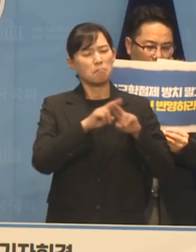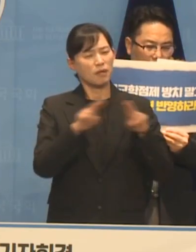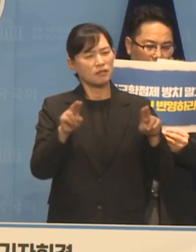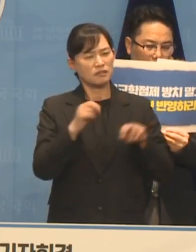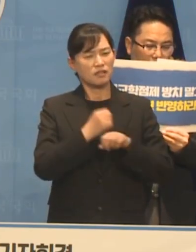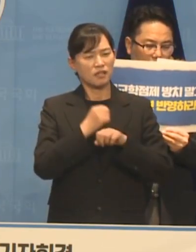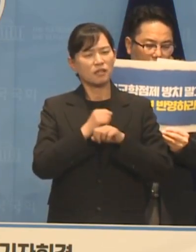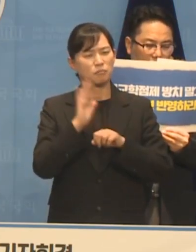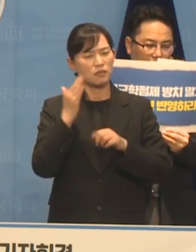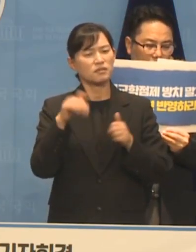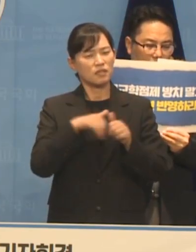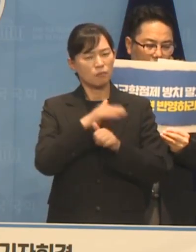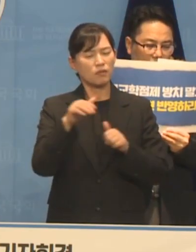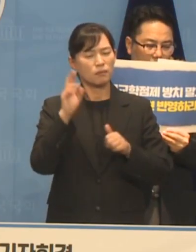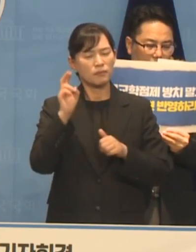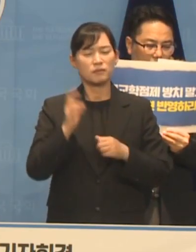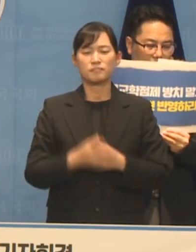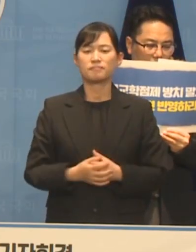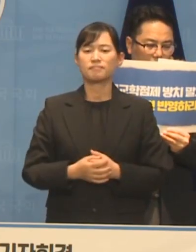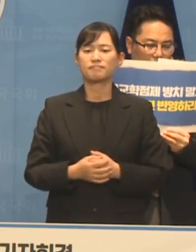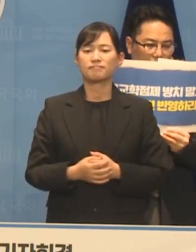수밖에 없는 상황으로 갈 것입니다.